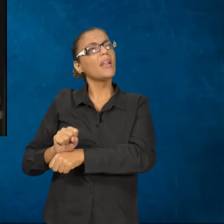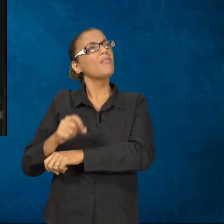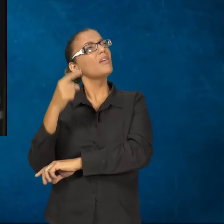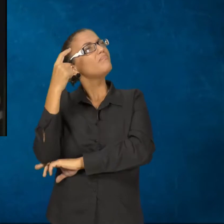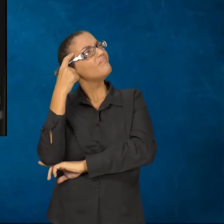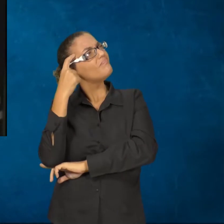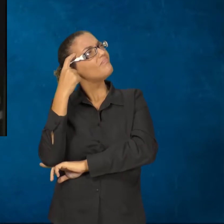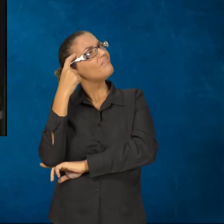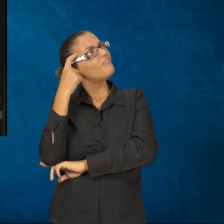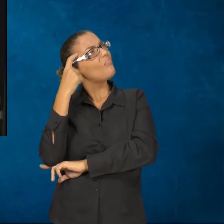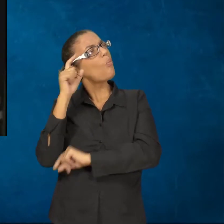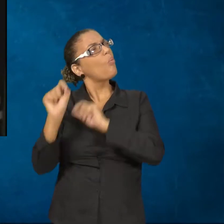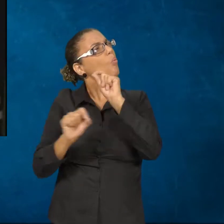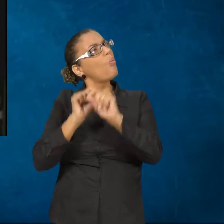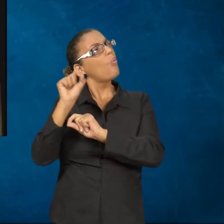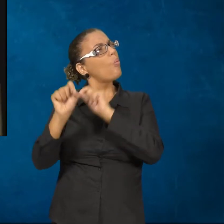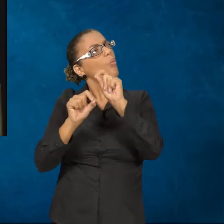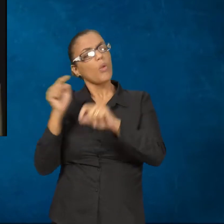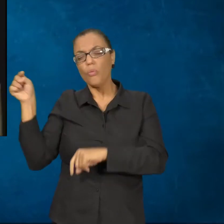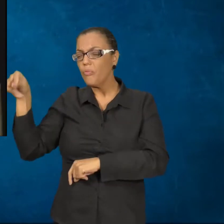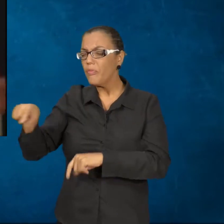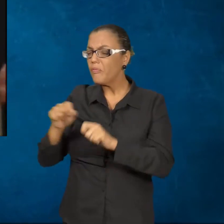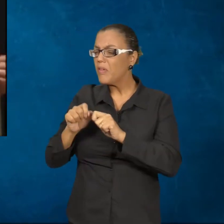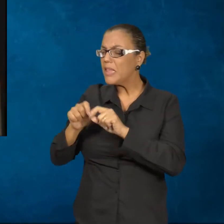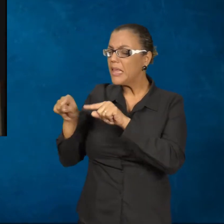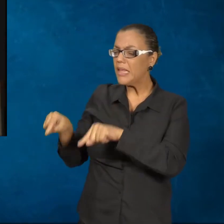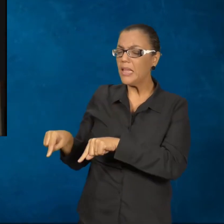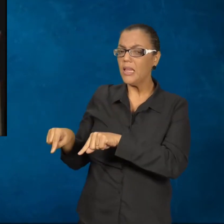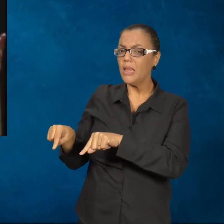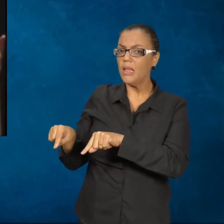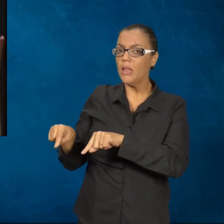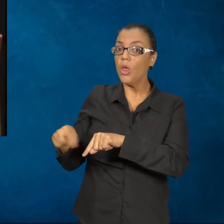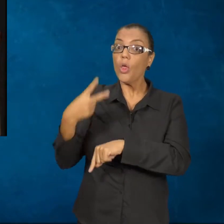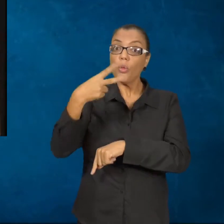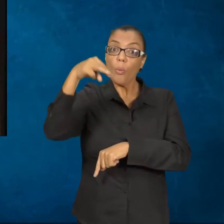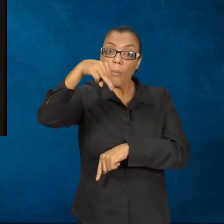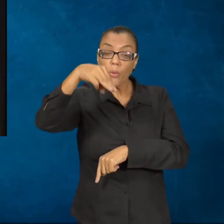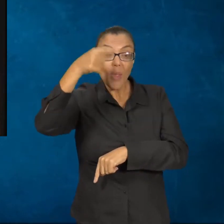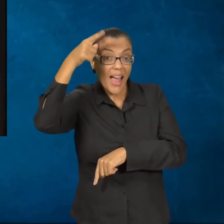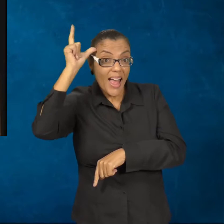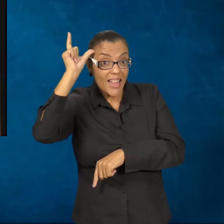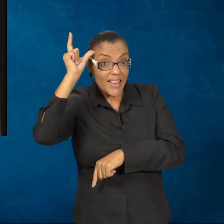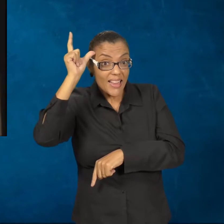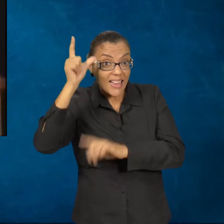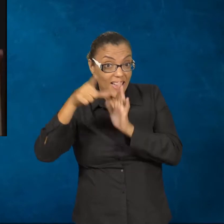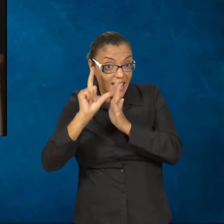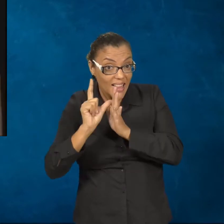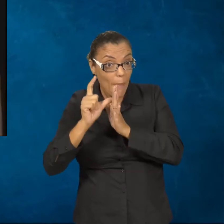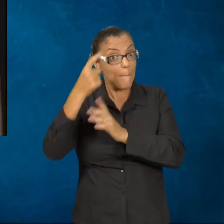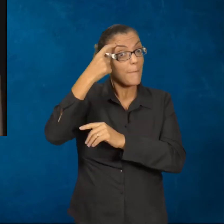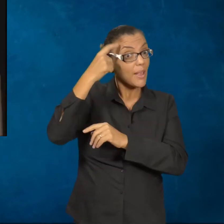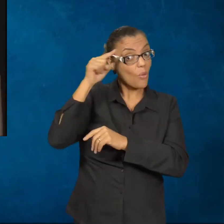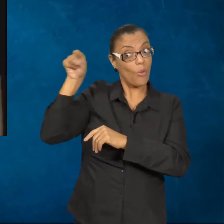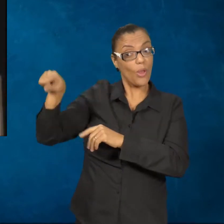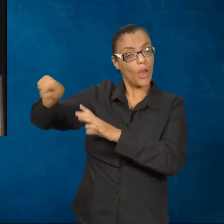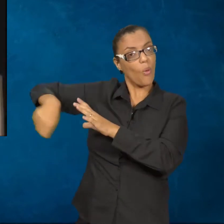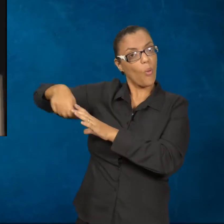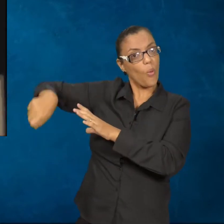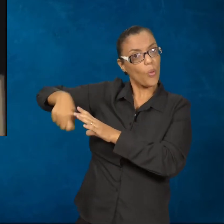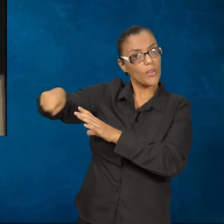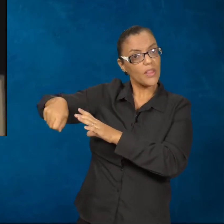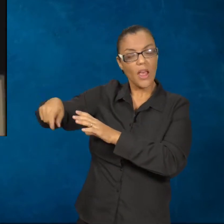vim fazer aqui, meu Deus do céu? E uma coisa que você colocou 2 minutos antes. E o que você tem que fazer para